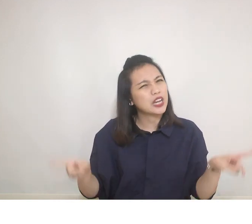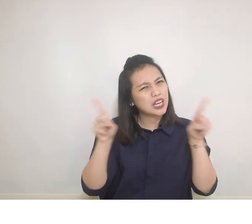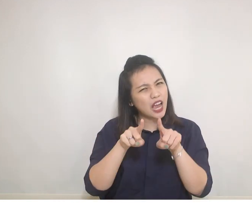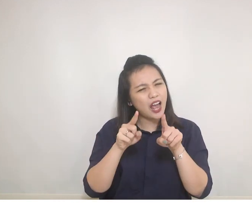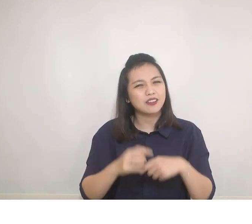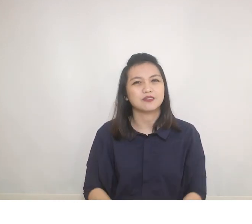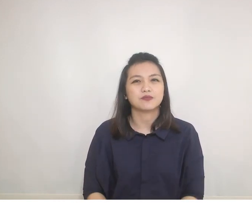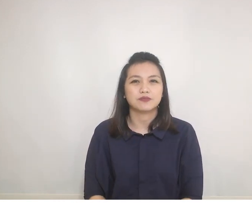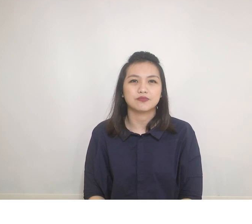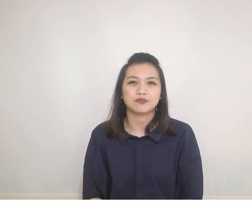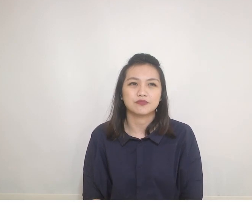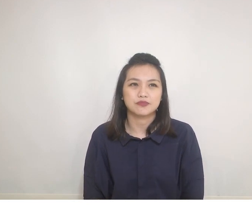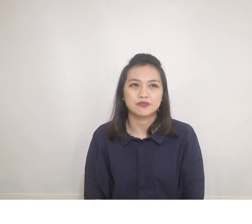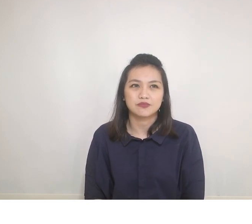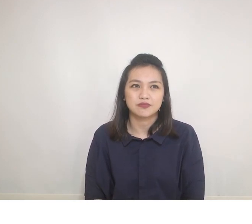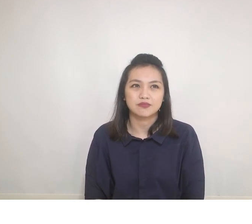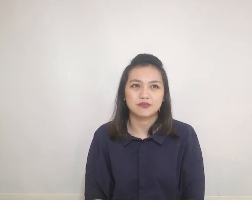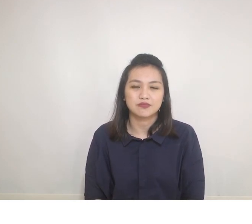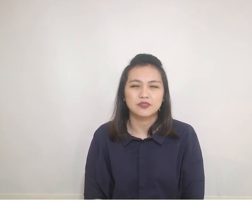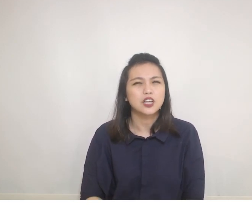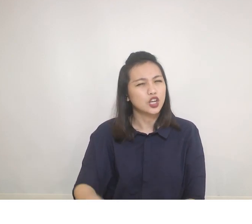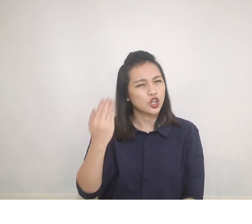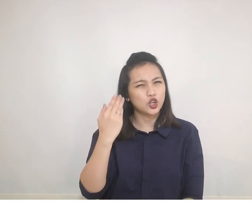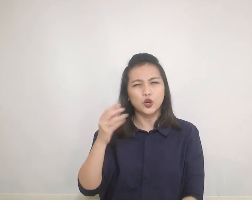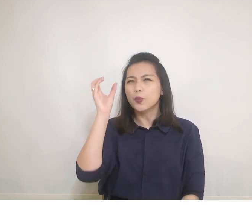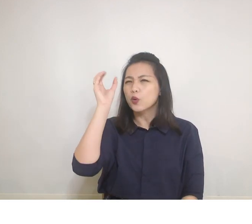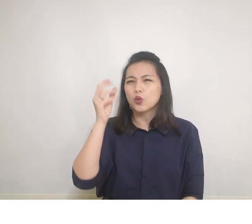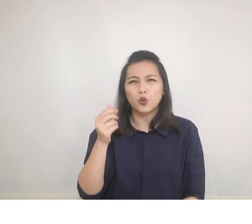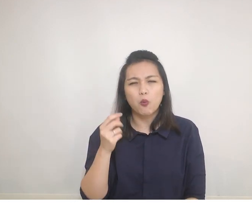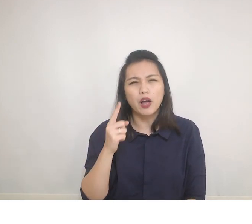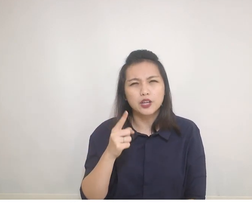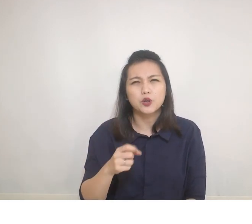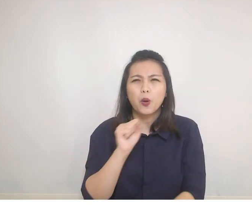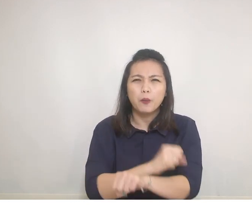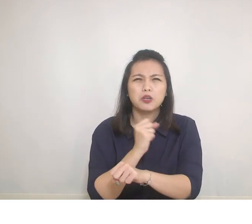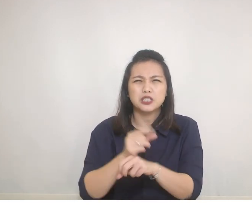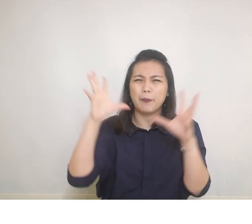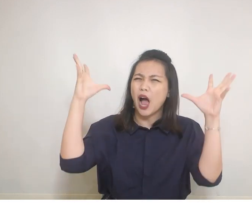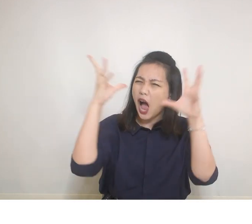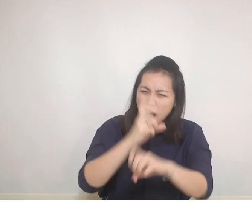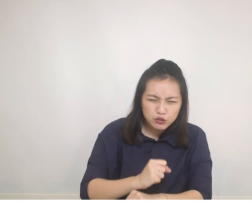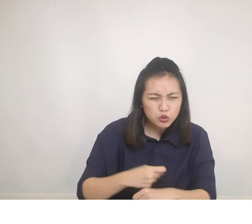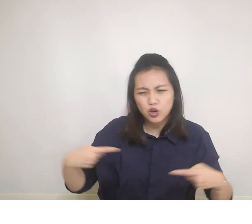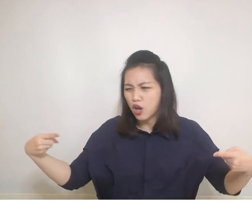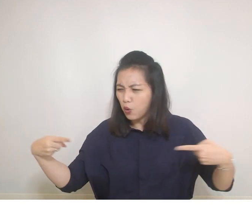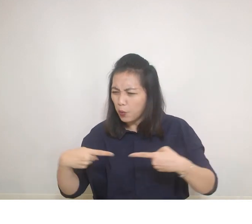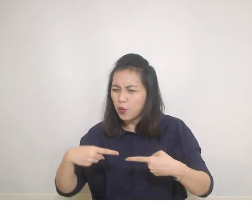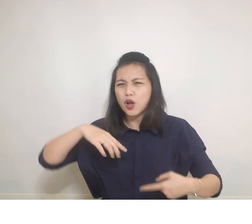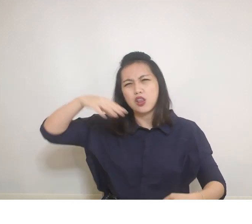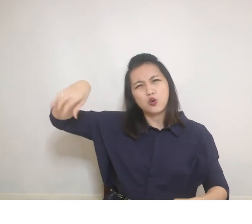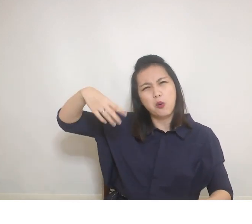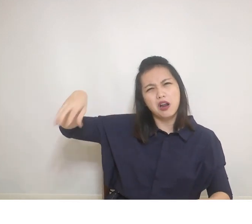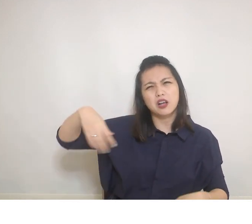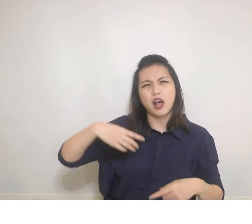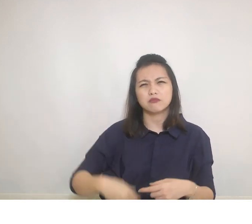waktu ingat sekali ada salah satu CGL Daniel itu beberapa hari sekali itu memfollow up saya untuk ayo ikut MT Singapura. Tapi saya selalu bilang, enggak bisa.